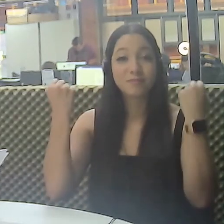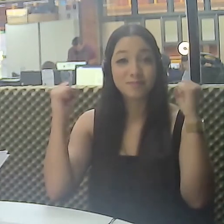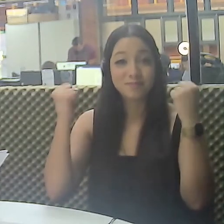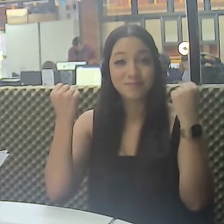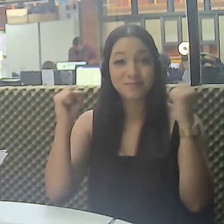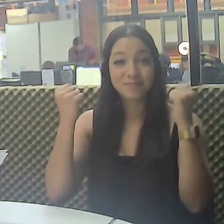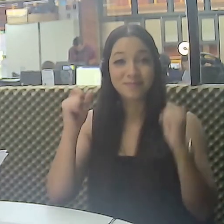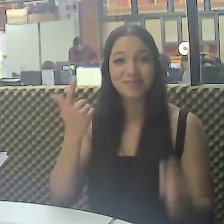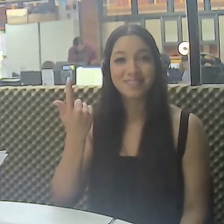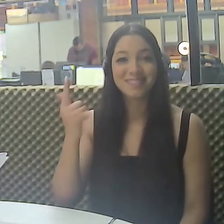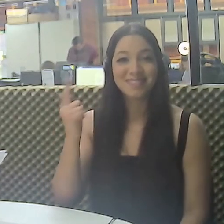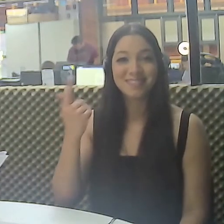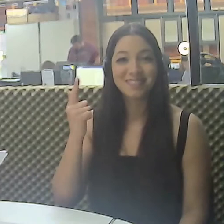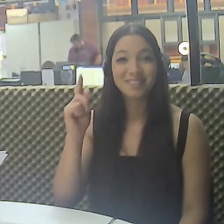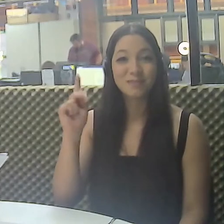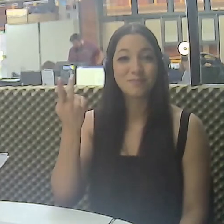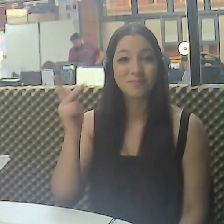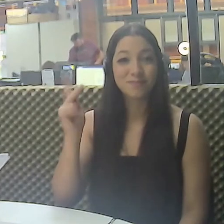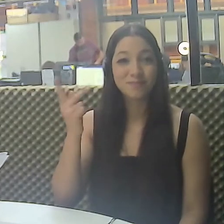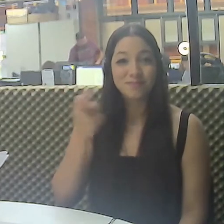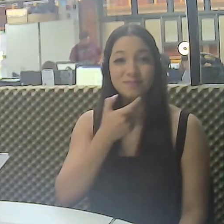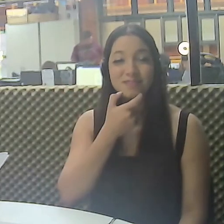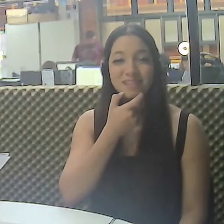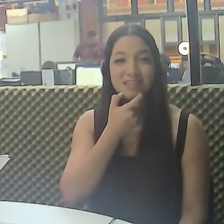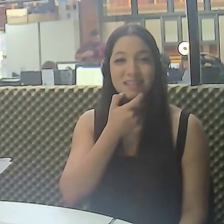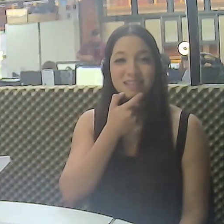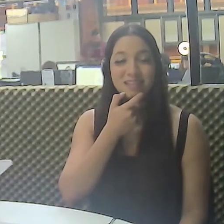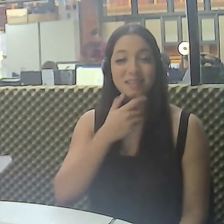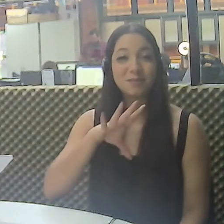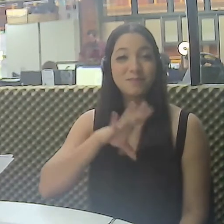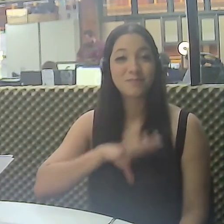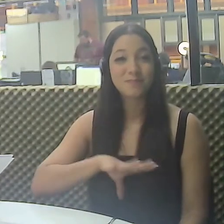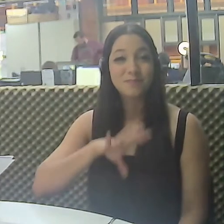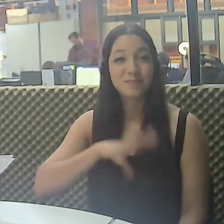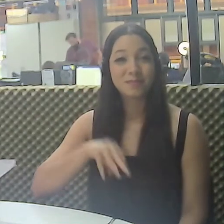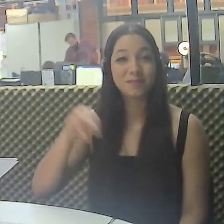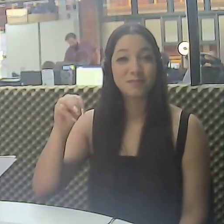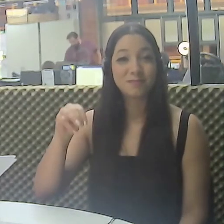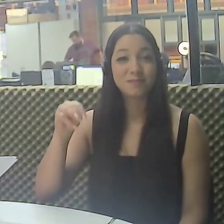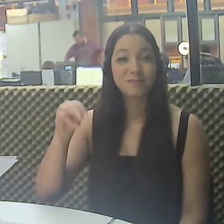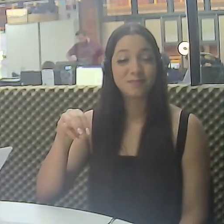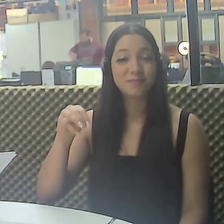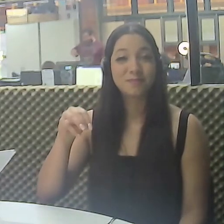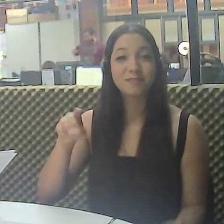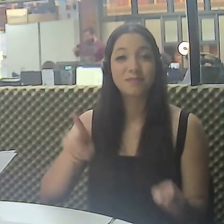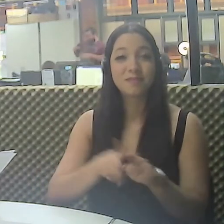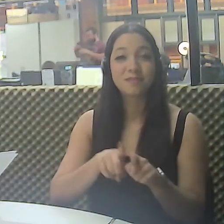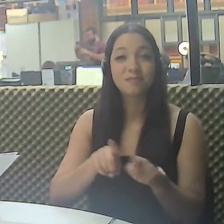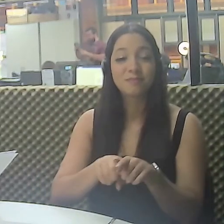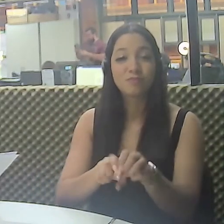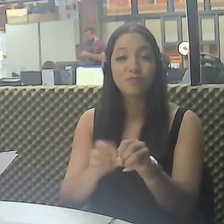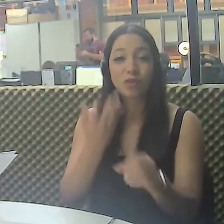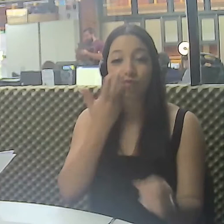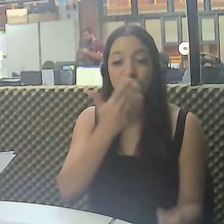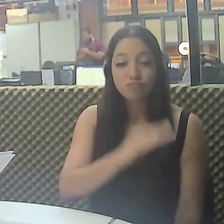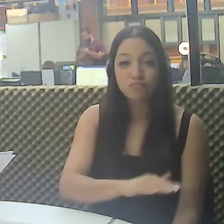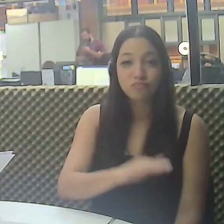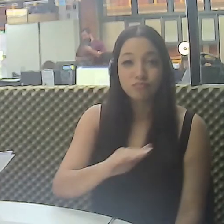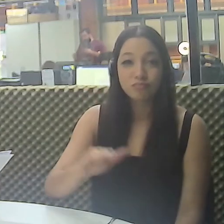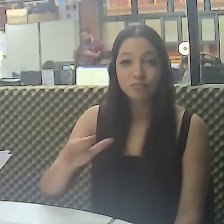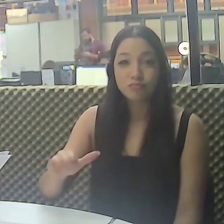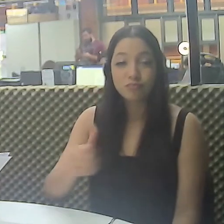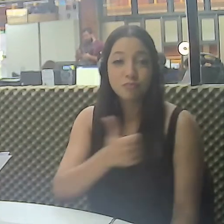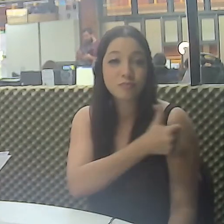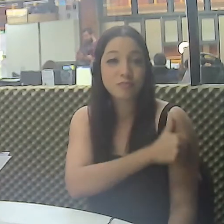física, geografia, história, inglês, língua portuguesa, matemática e de educação infantil e primeiro